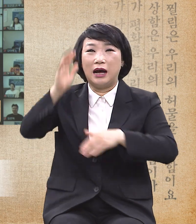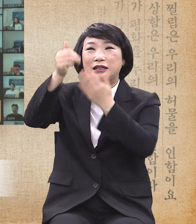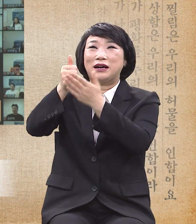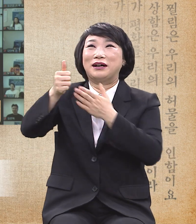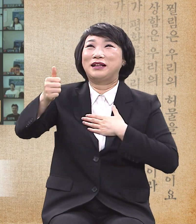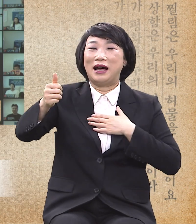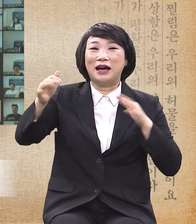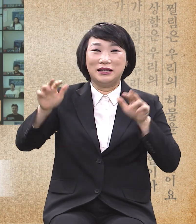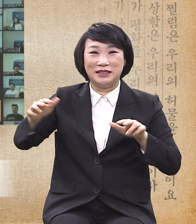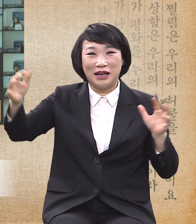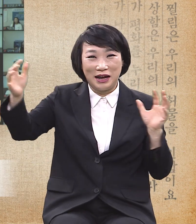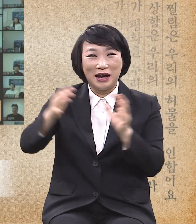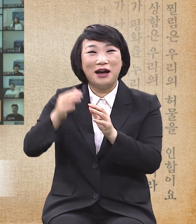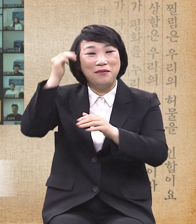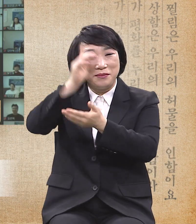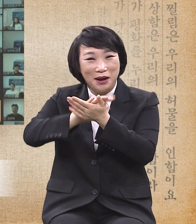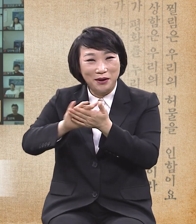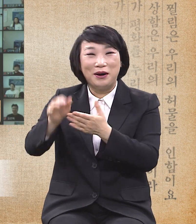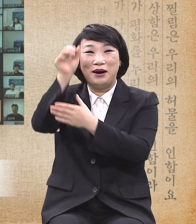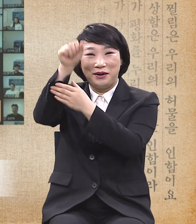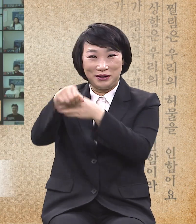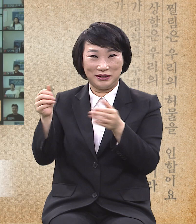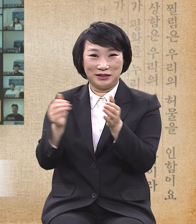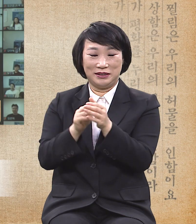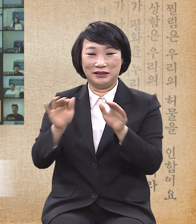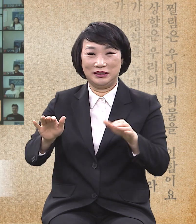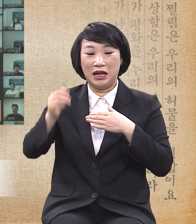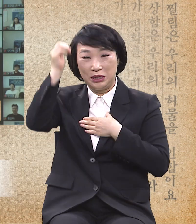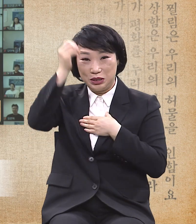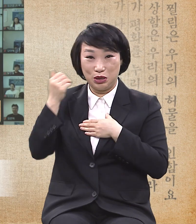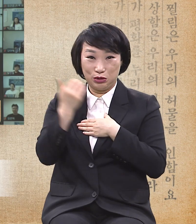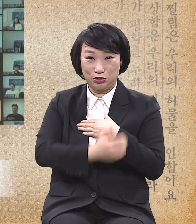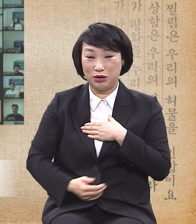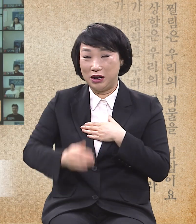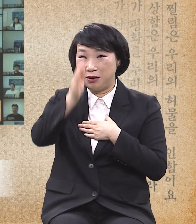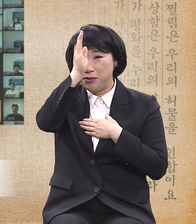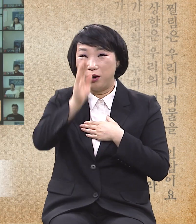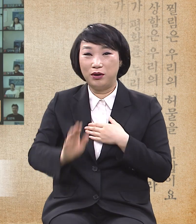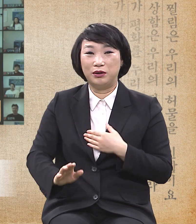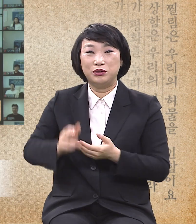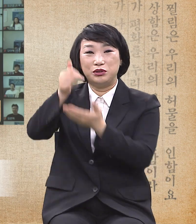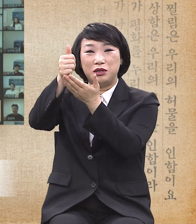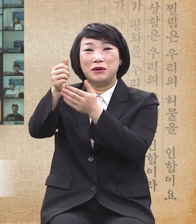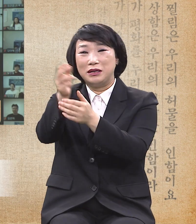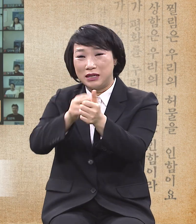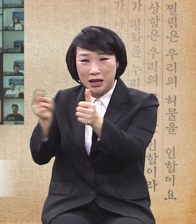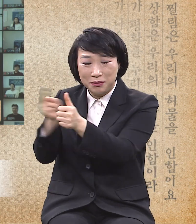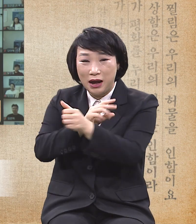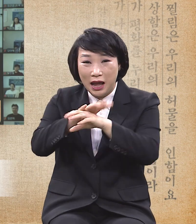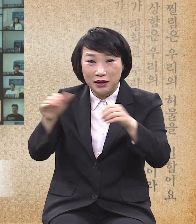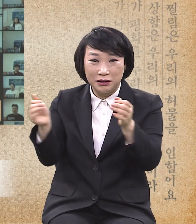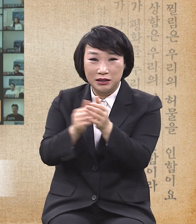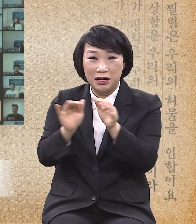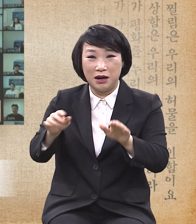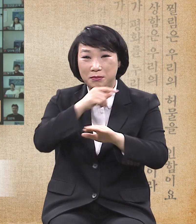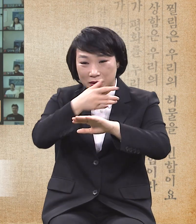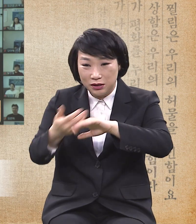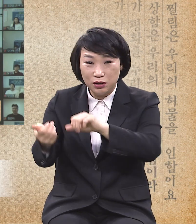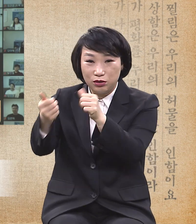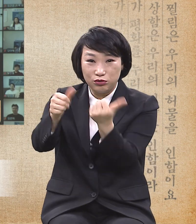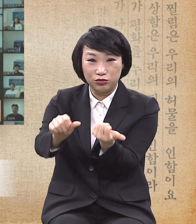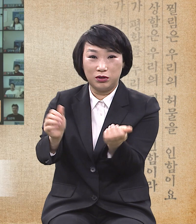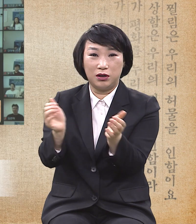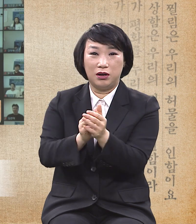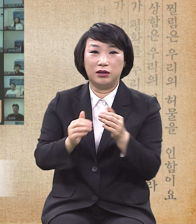평화를 우리에게 허락하시고 내 영육간의 질병은 채찍에 맞아 해결해 주시고 피 흘려